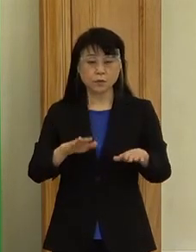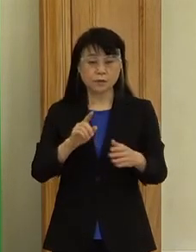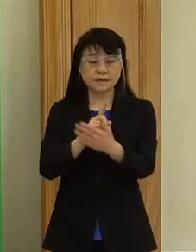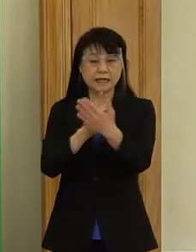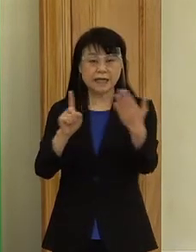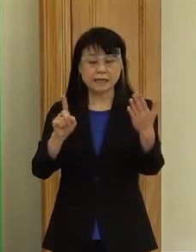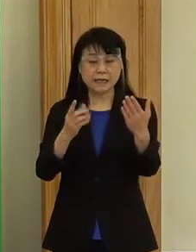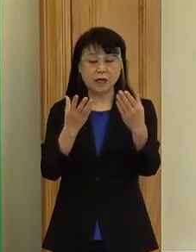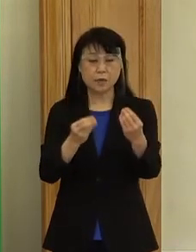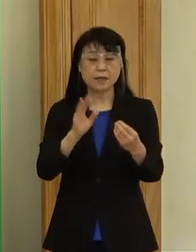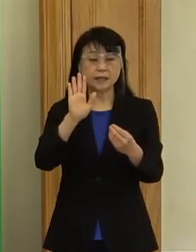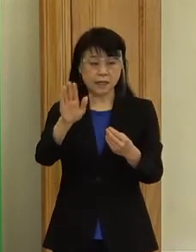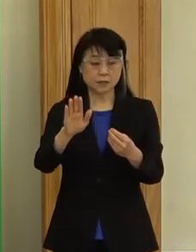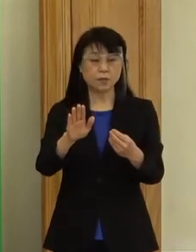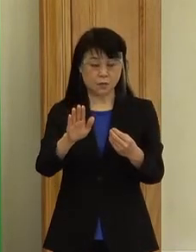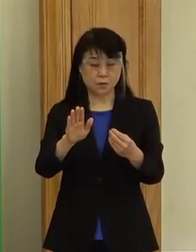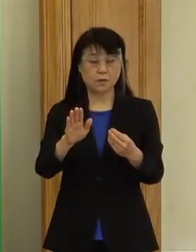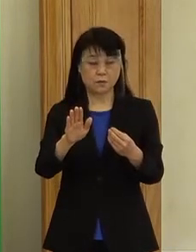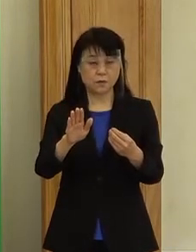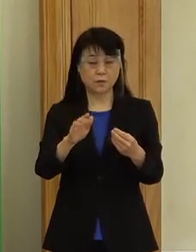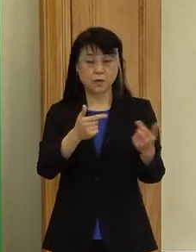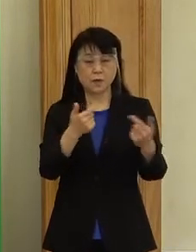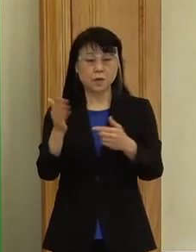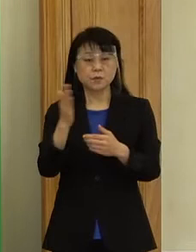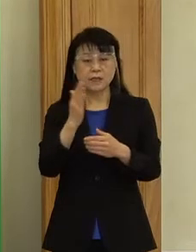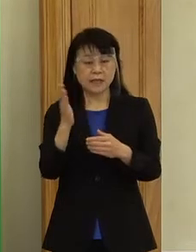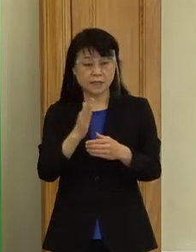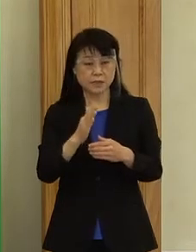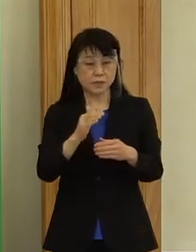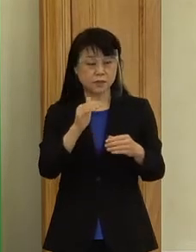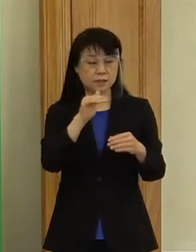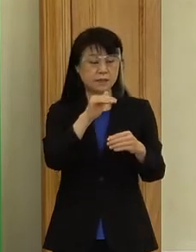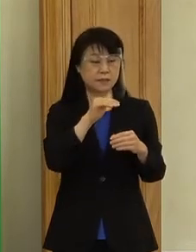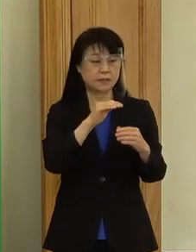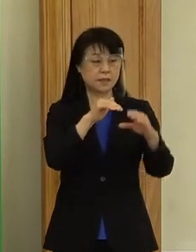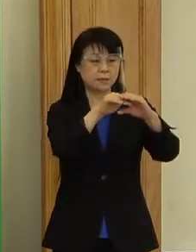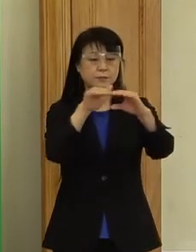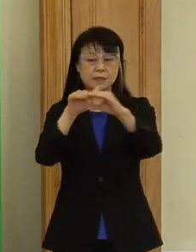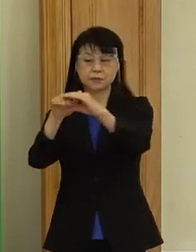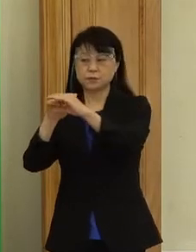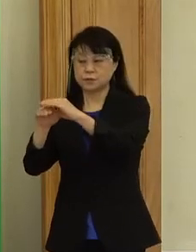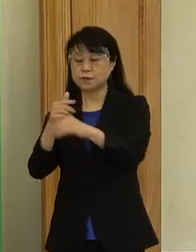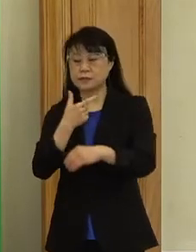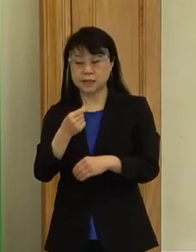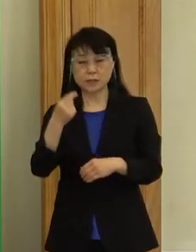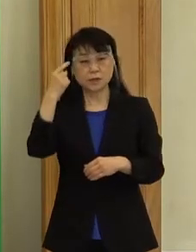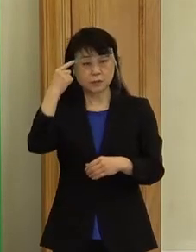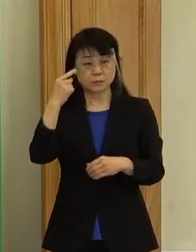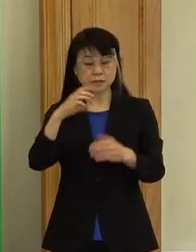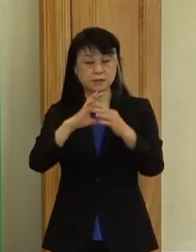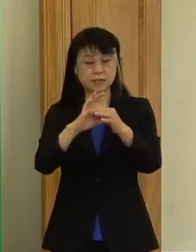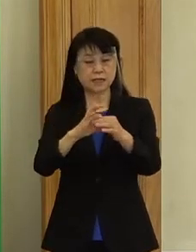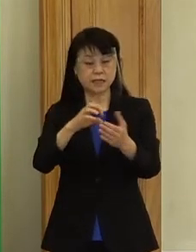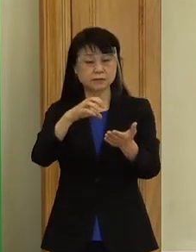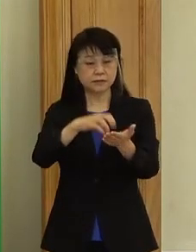なくプレスリリースをしたいと思いますので、そちらの方に連絡先などは載せさせていただきたいと思います